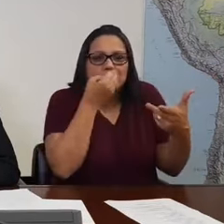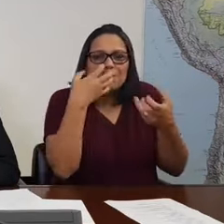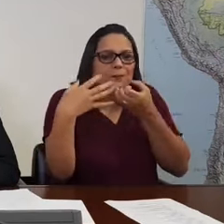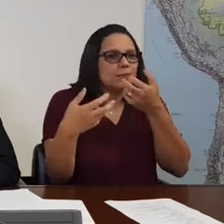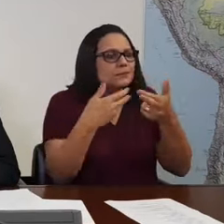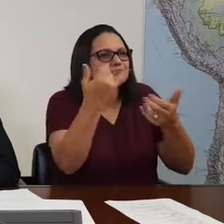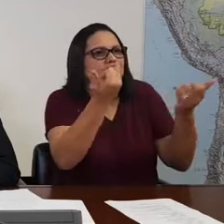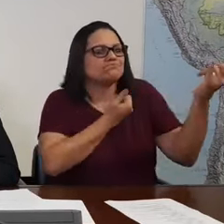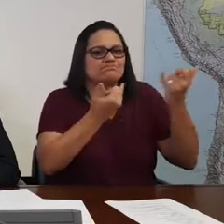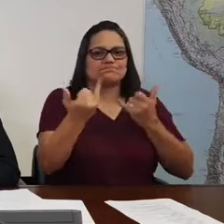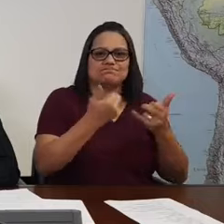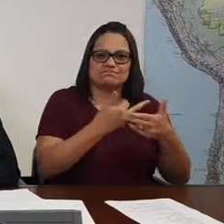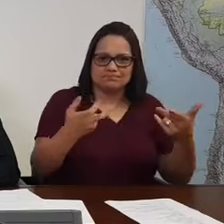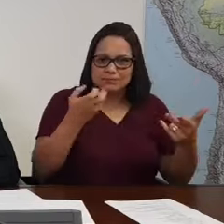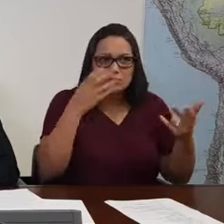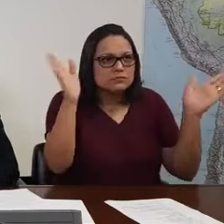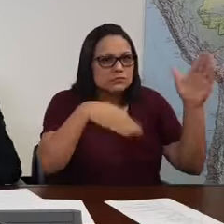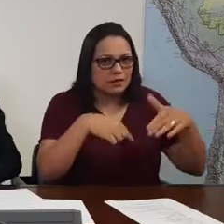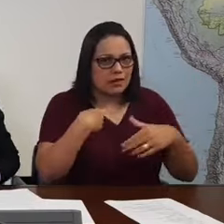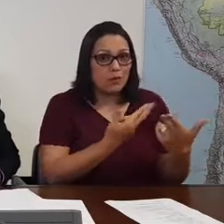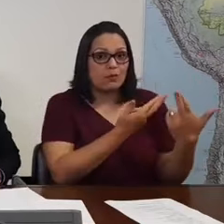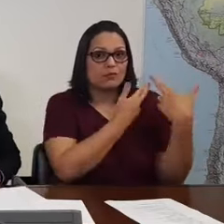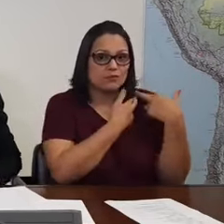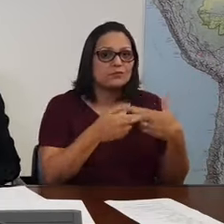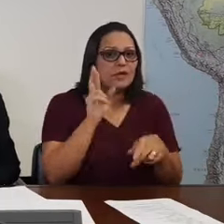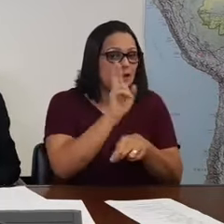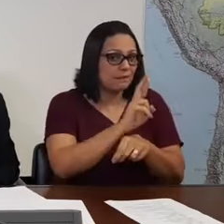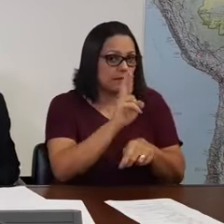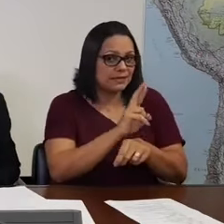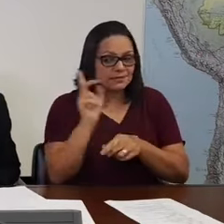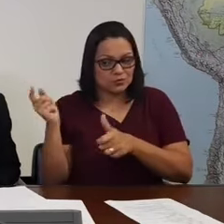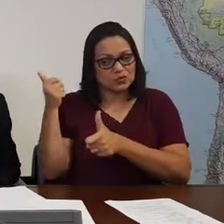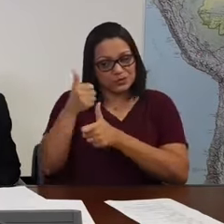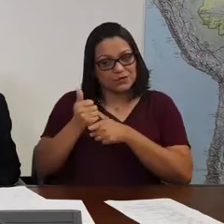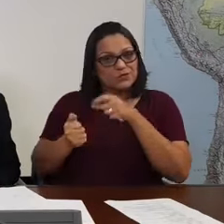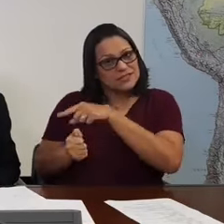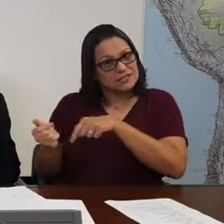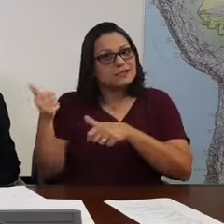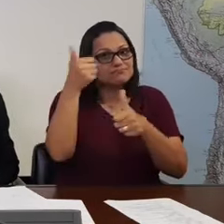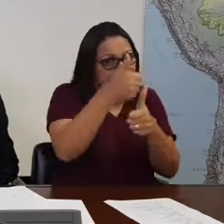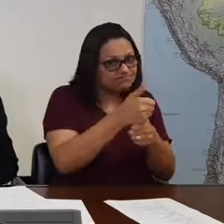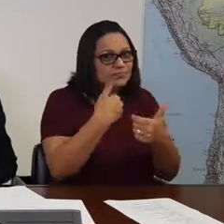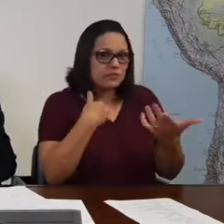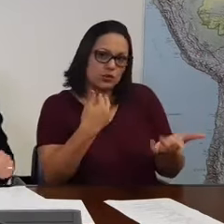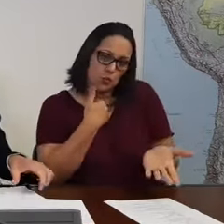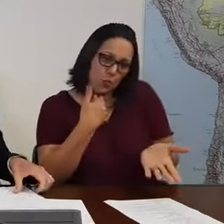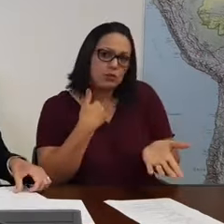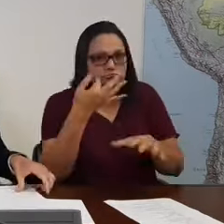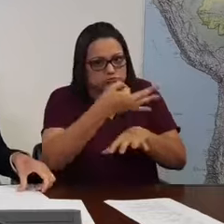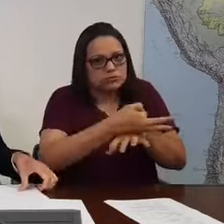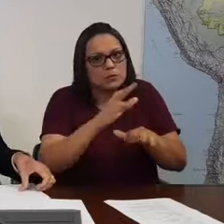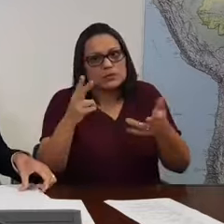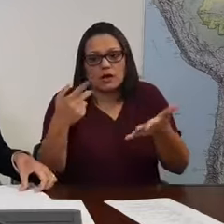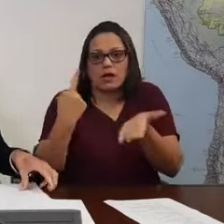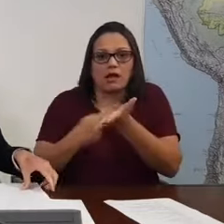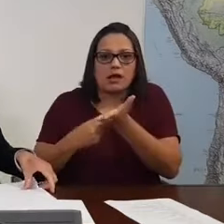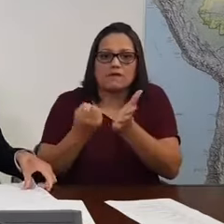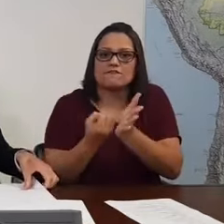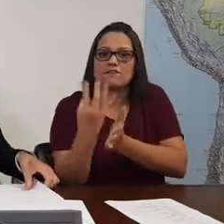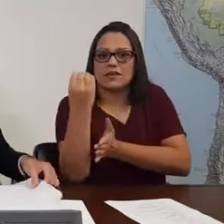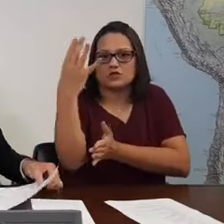ali, eu representando o senhor naquele evento, o senhor não pôde estar em função da agenda de